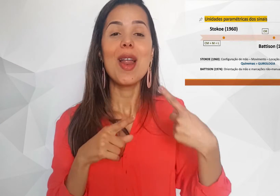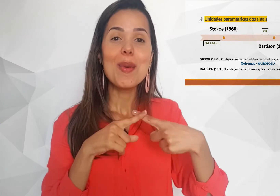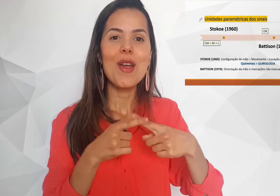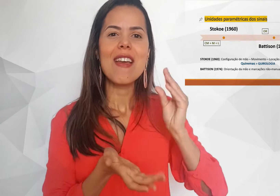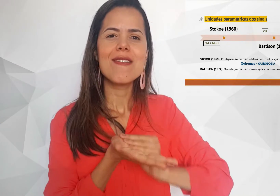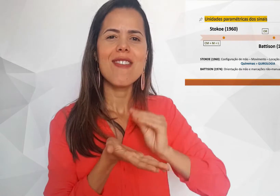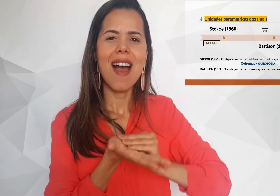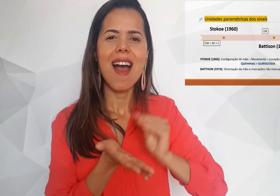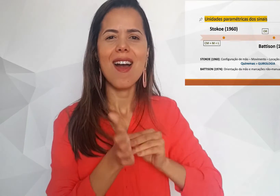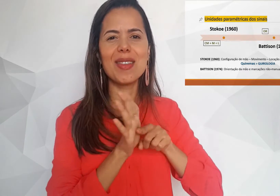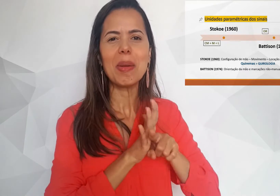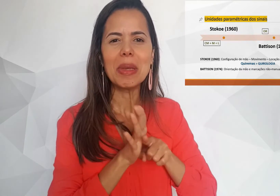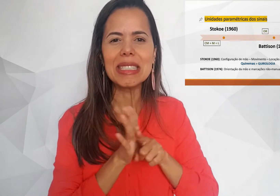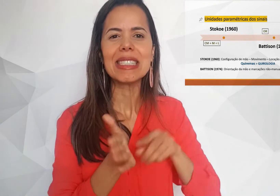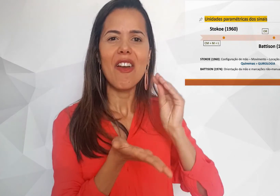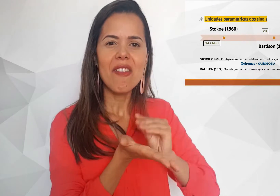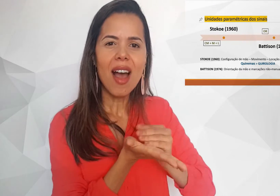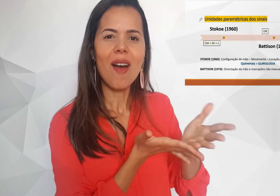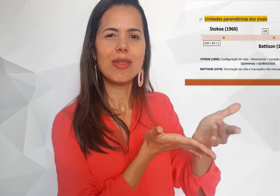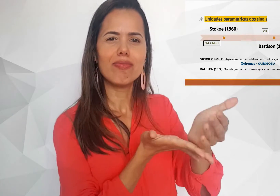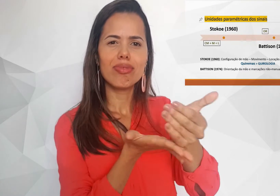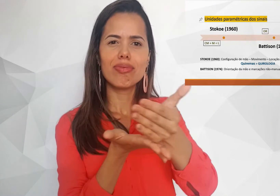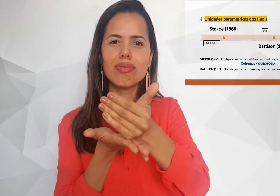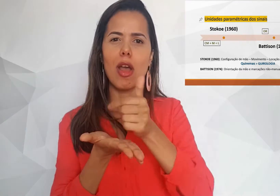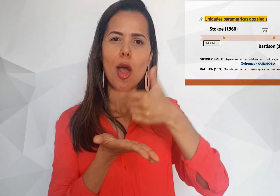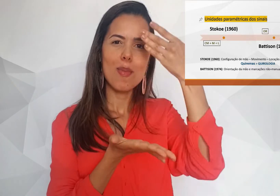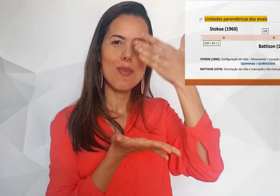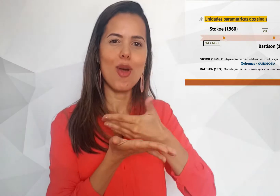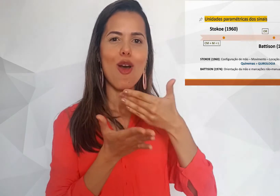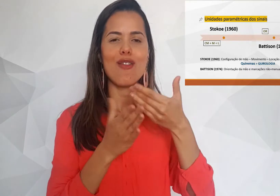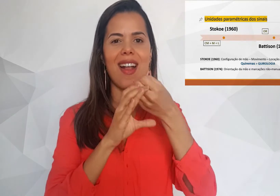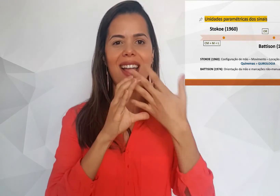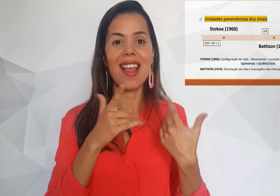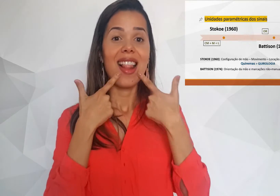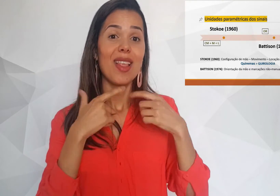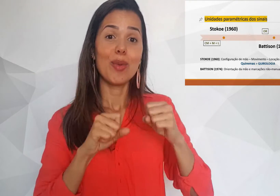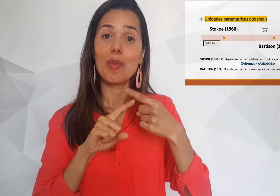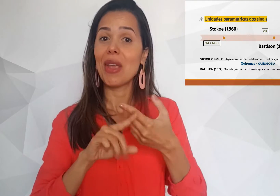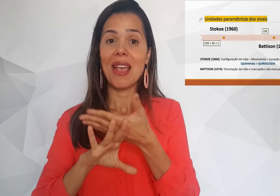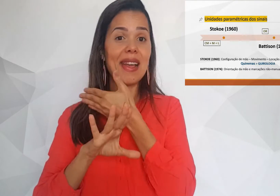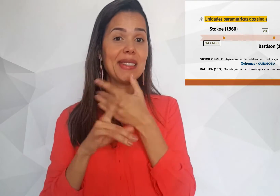sistema linguístico natural, porque as pesquisas que foram feitas a princípio não tiveram